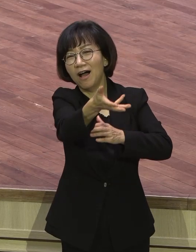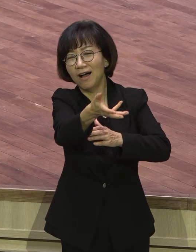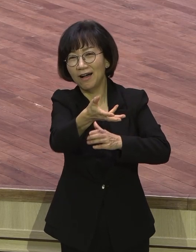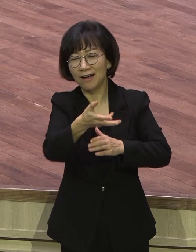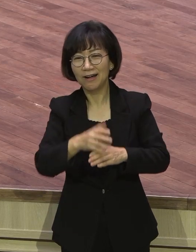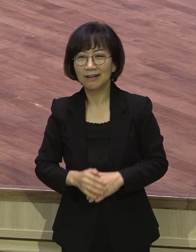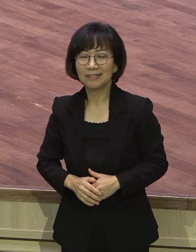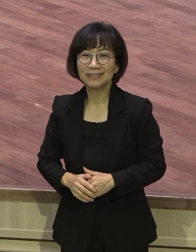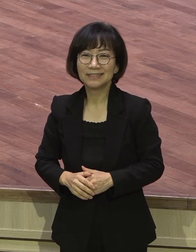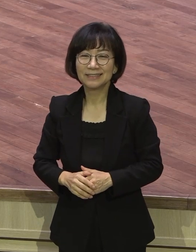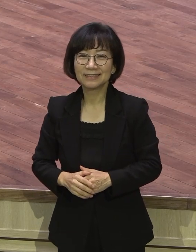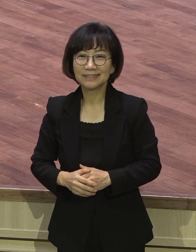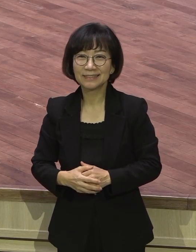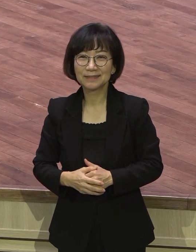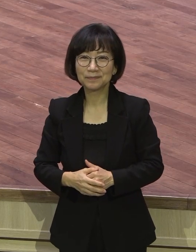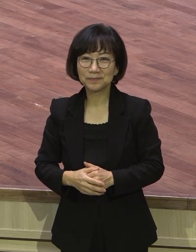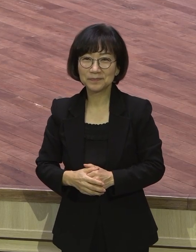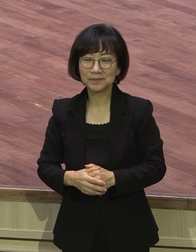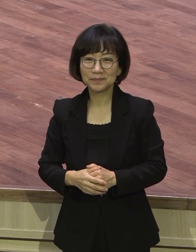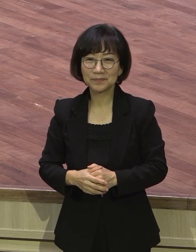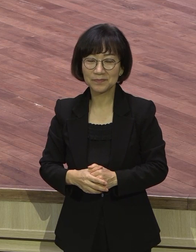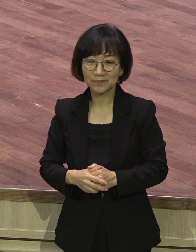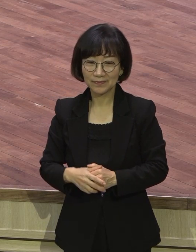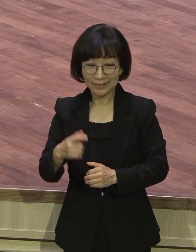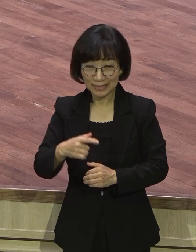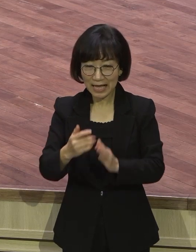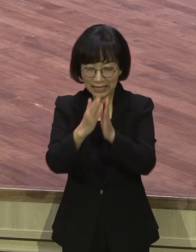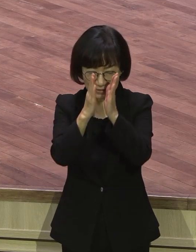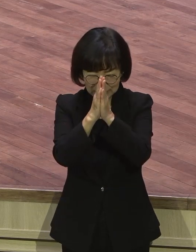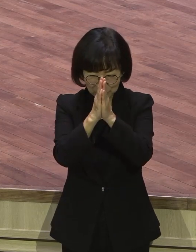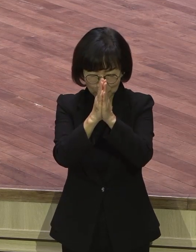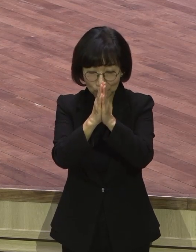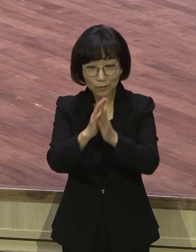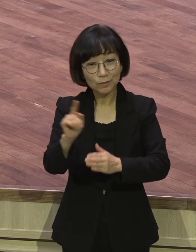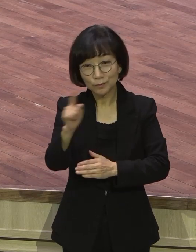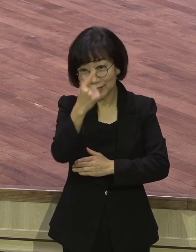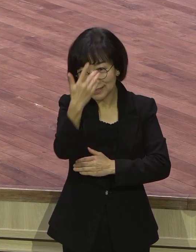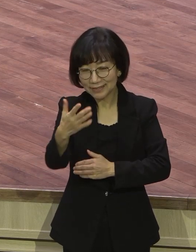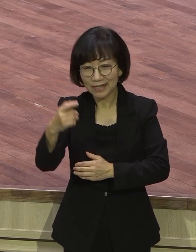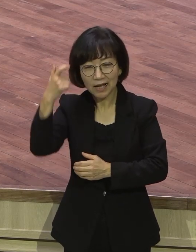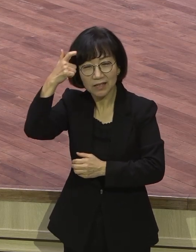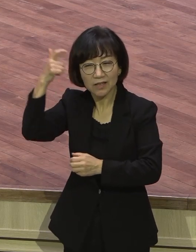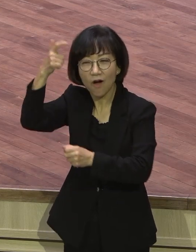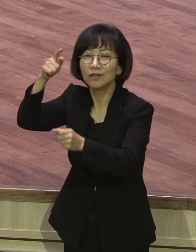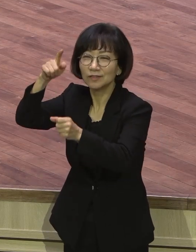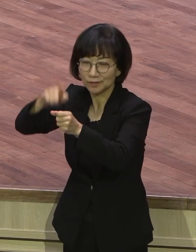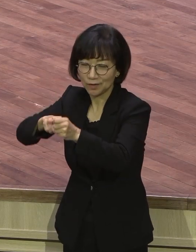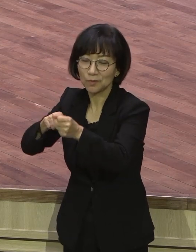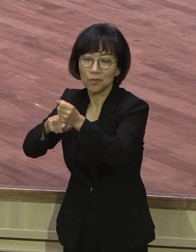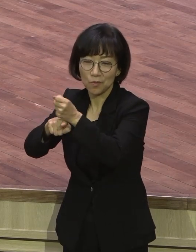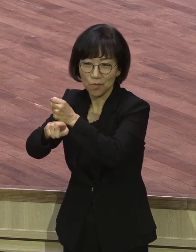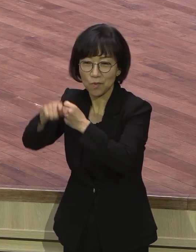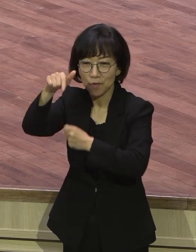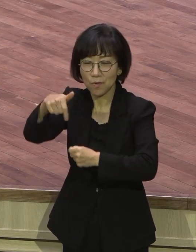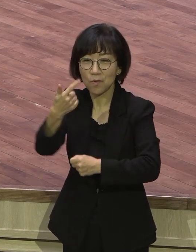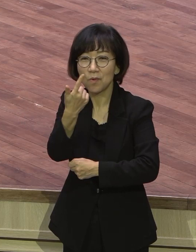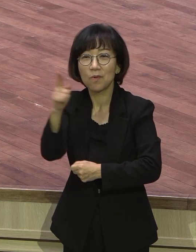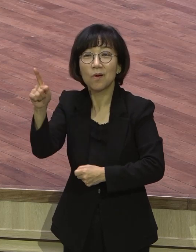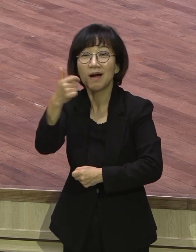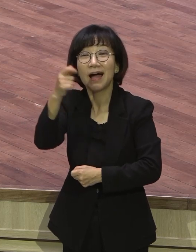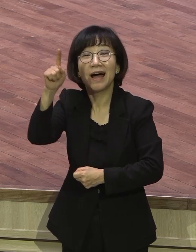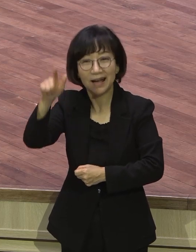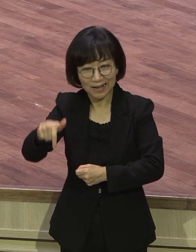자 이걸 뭐라 그래요 기도는 영적과학이다 그 말이에요 기도는 영적과학이 하나님